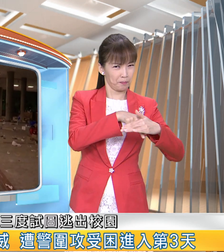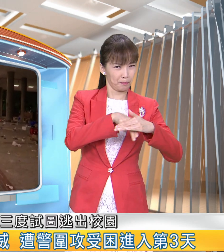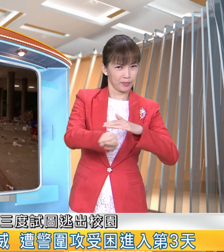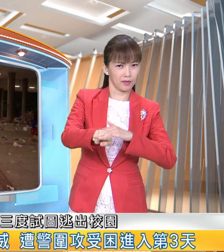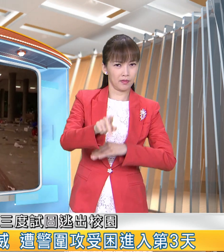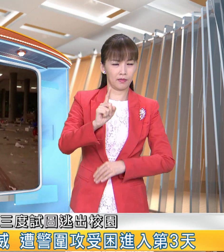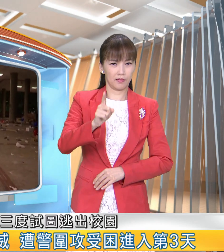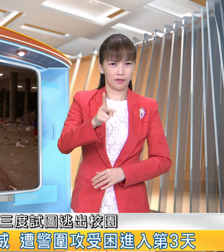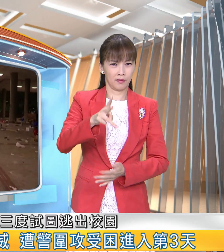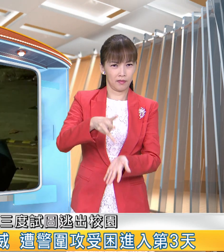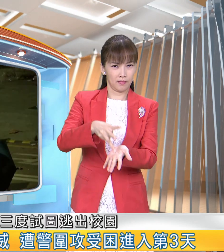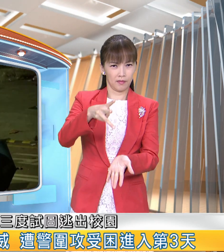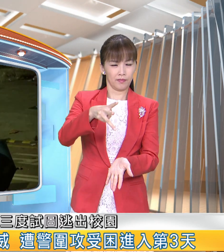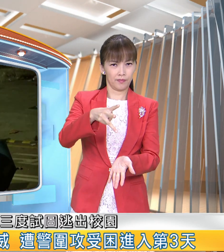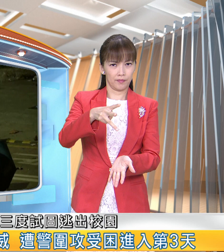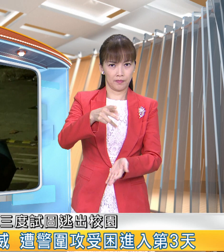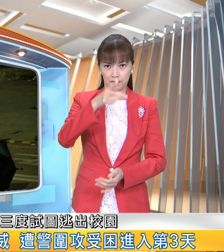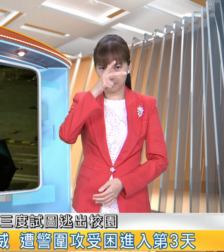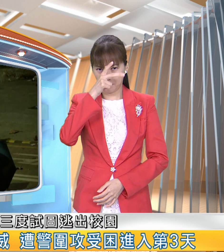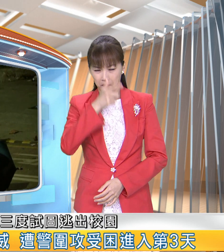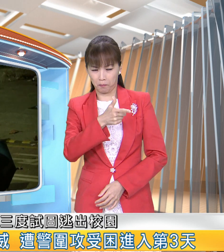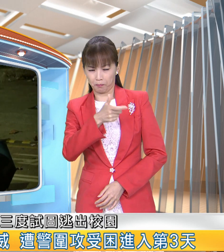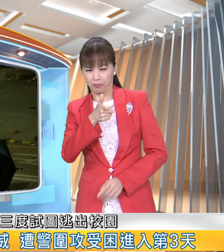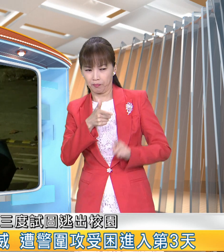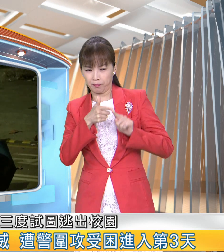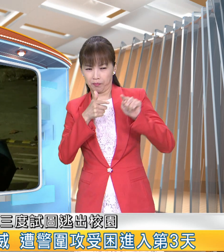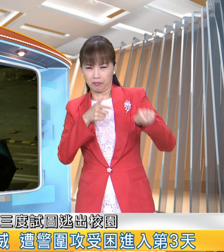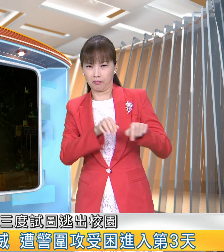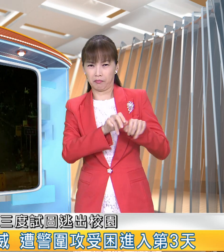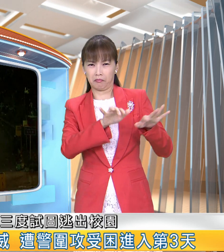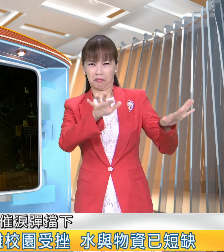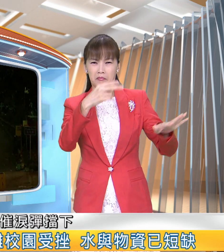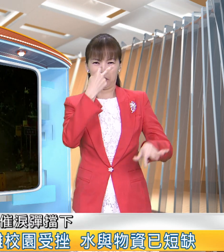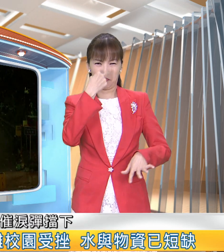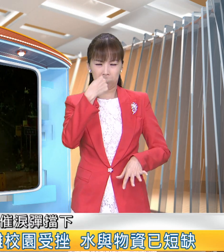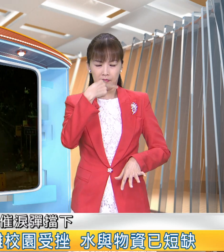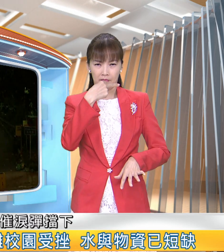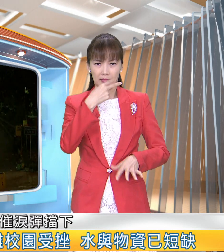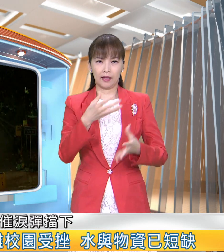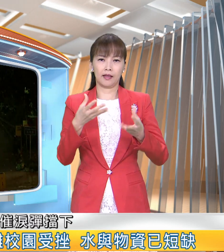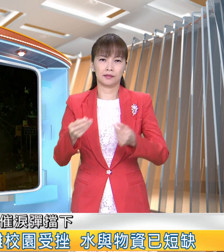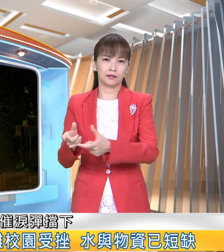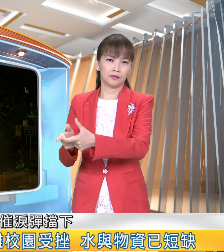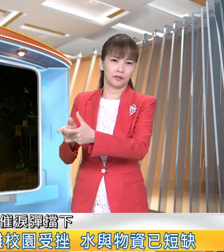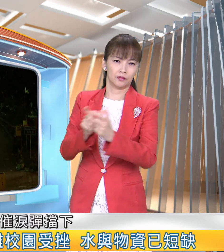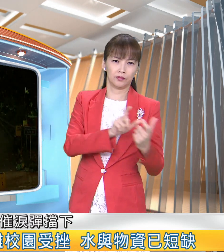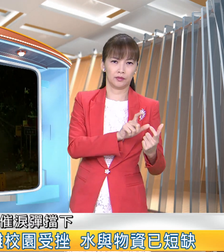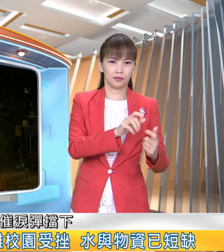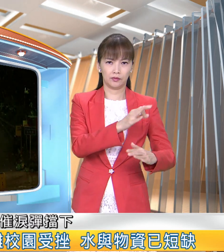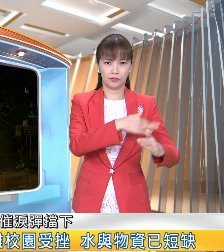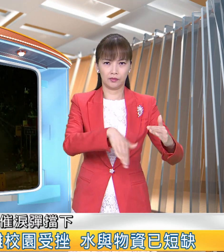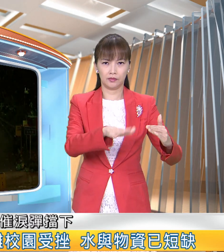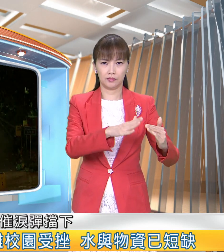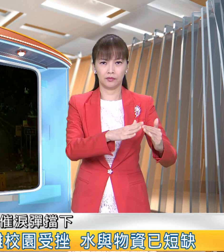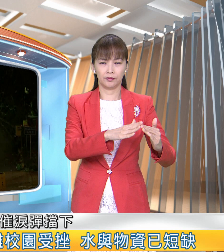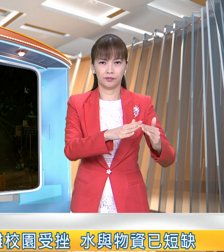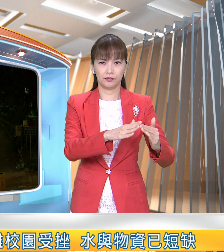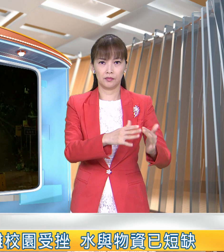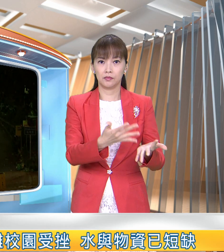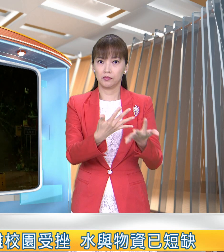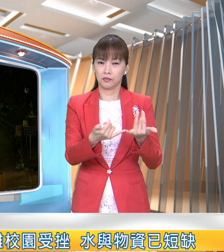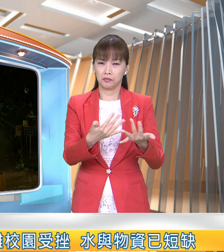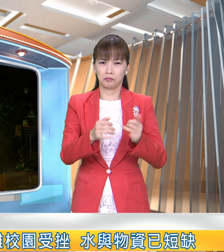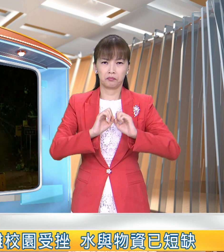昨天白天三度试图逃出校园，但都被警方的催泪弹挡下，只